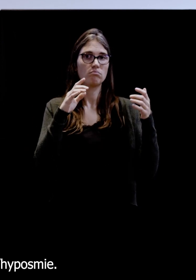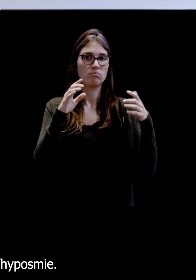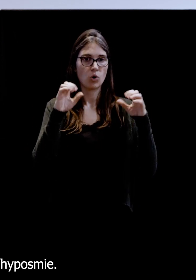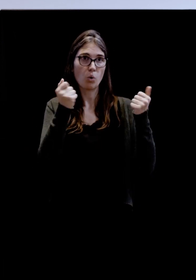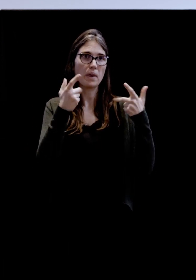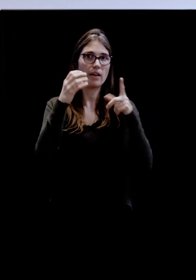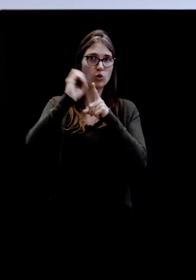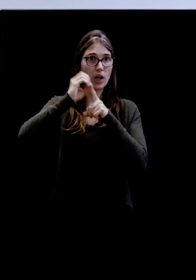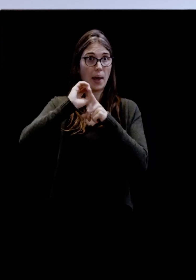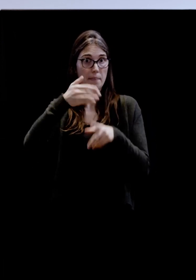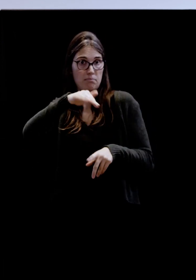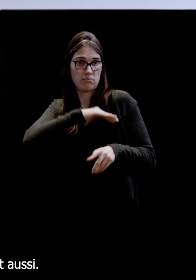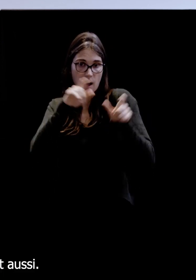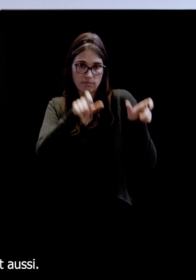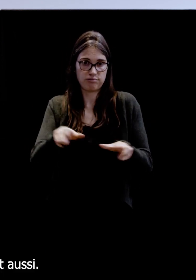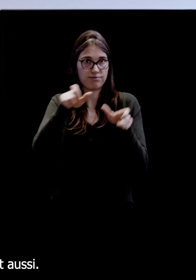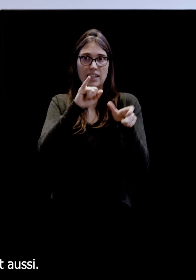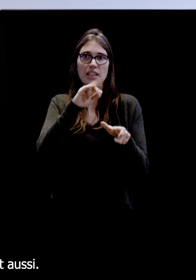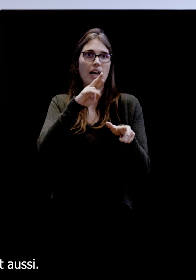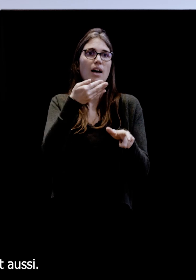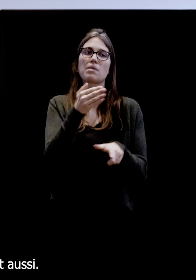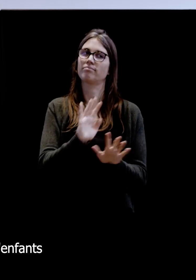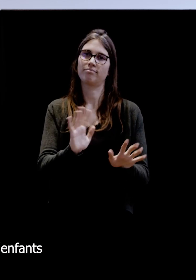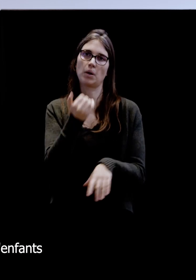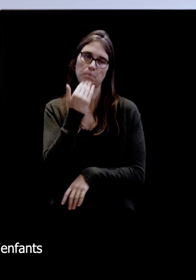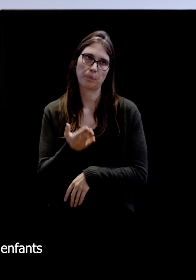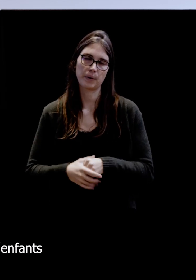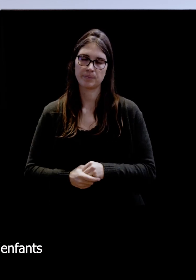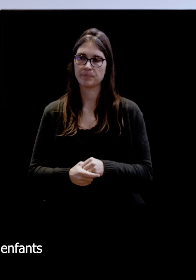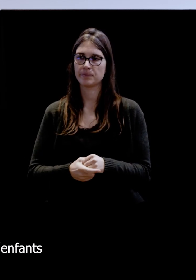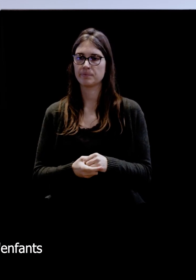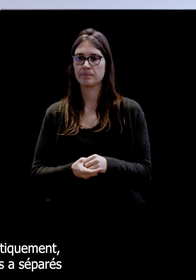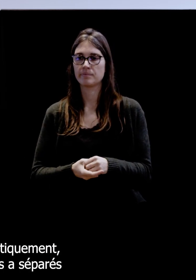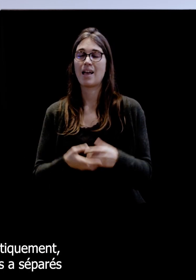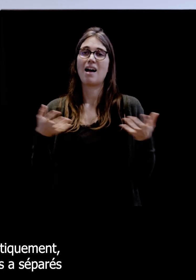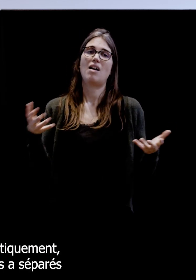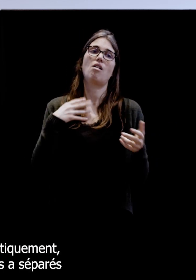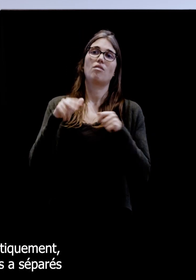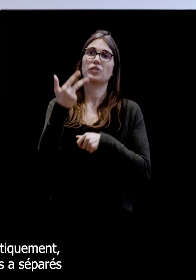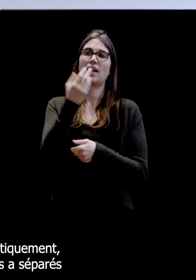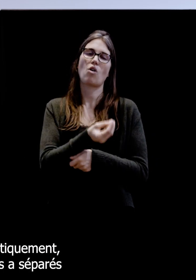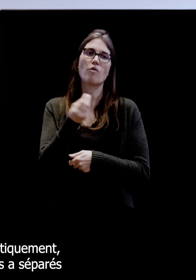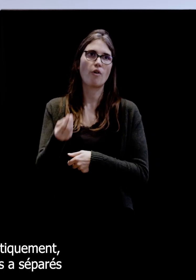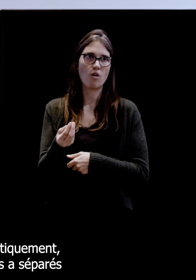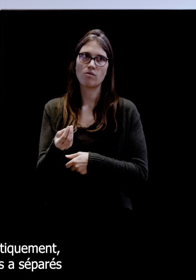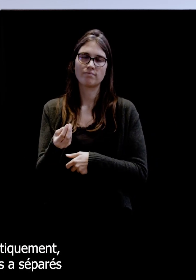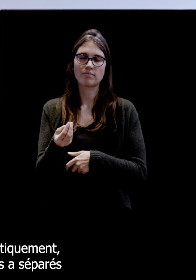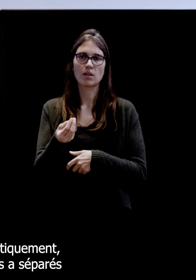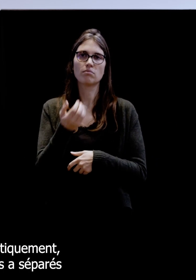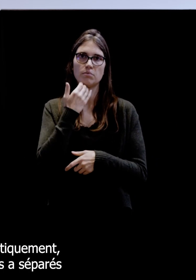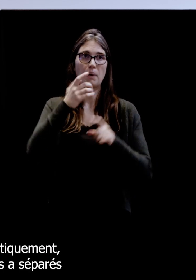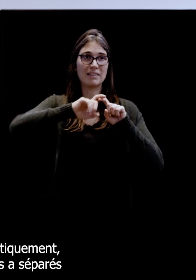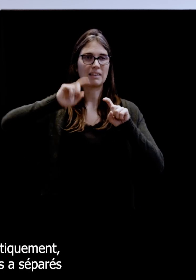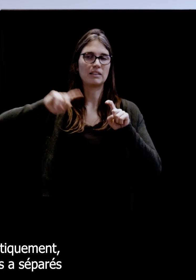ce degré d'hyposmie. Ce qui était intéressant aussi, il n'y avait pas assez d'enfants sur 13 pour pouvoir le faire statistiquement, mais on a